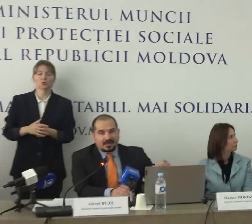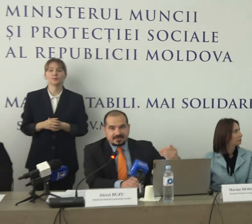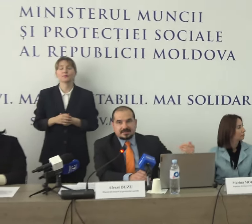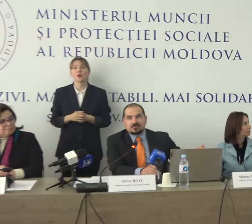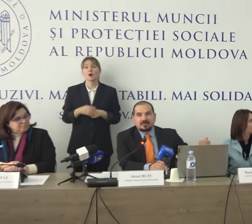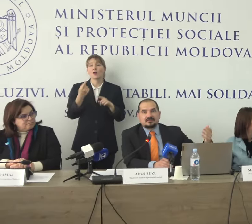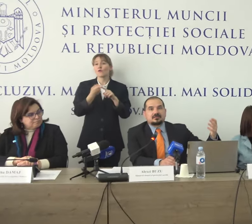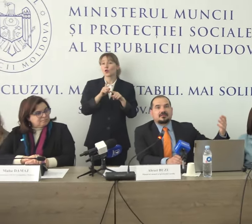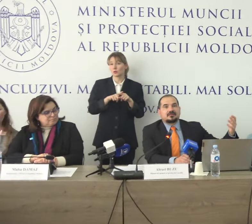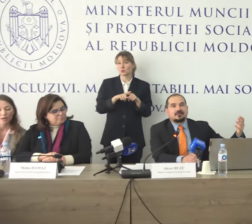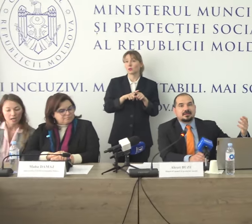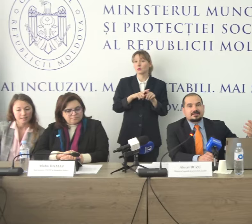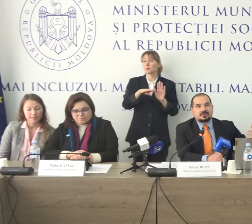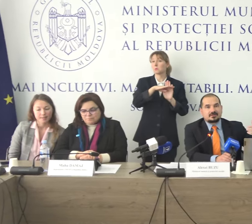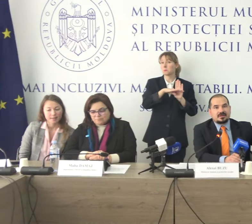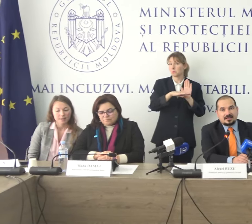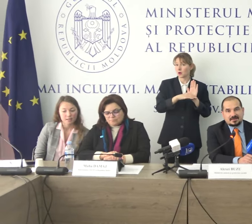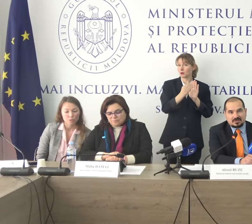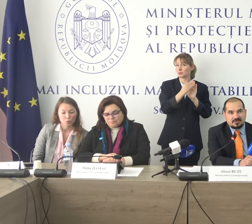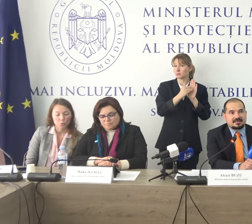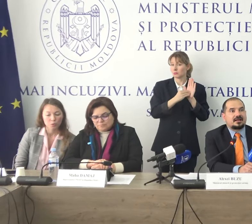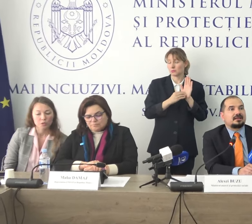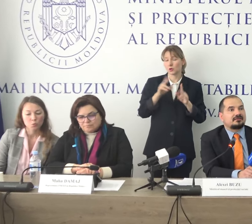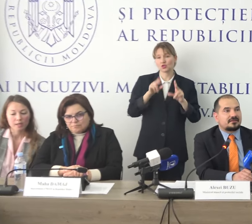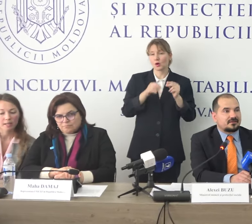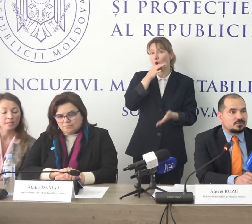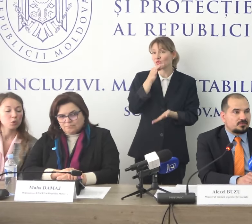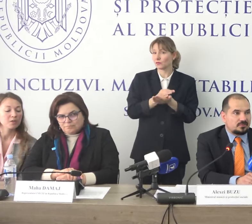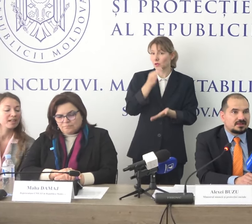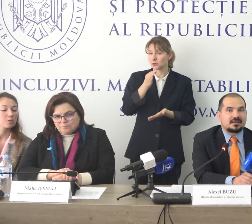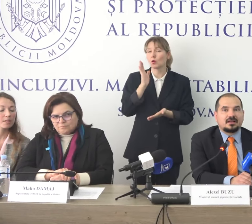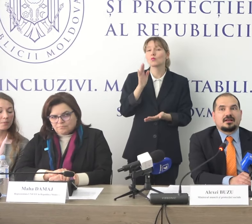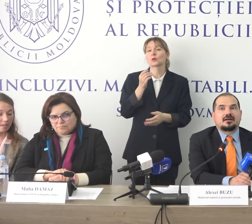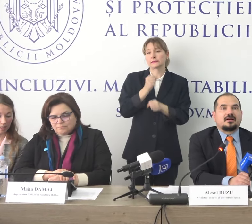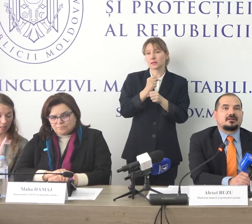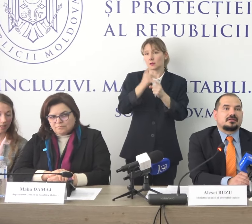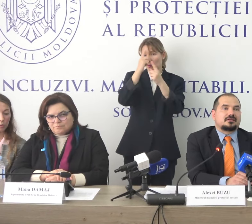pentru noi acest instrument este un instrument de responsabilizare, el va fi făcut public,